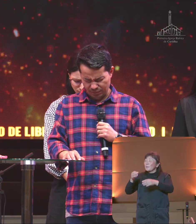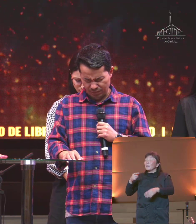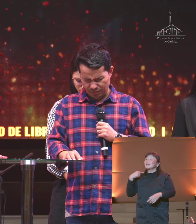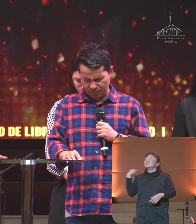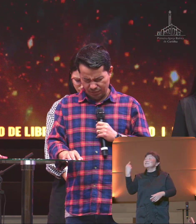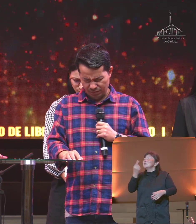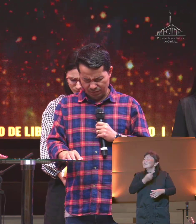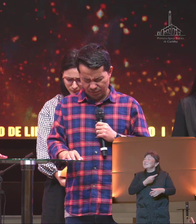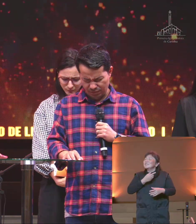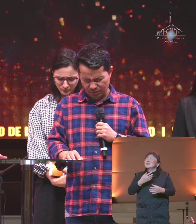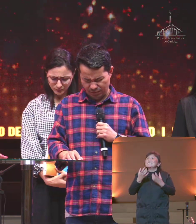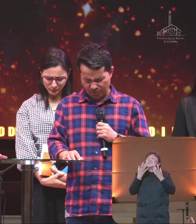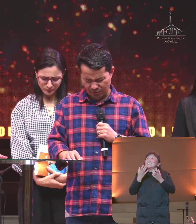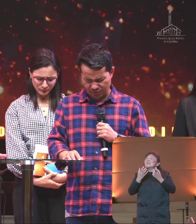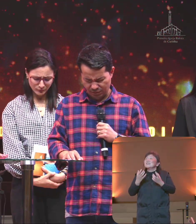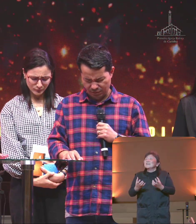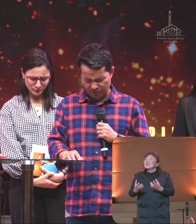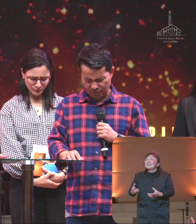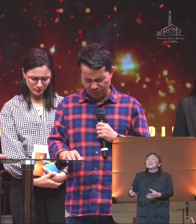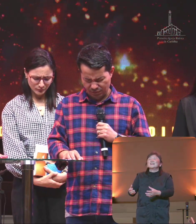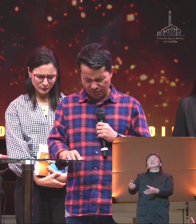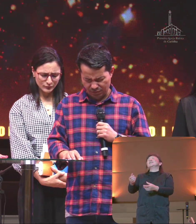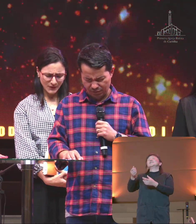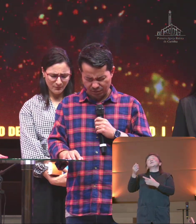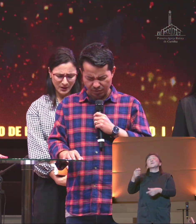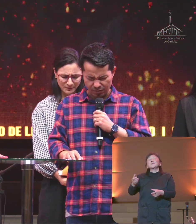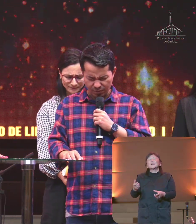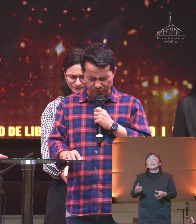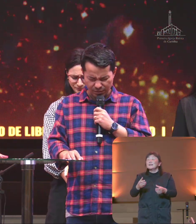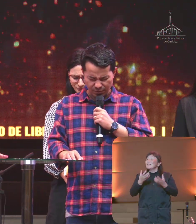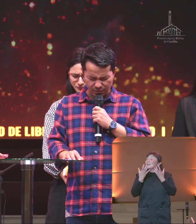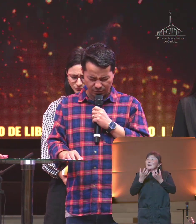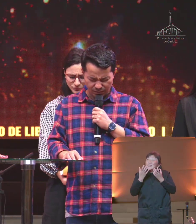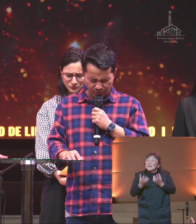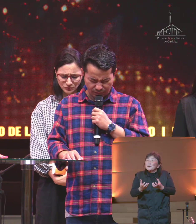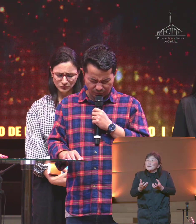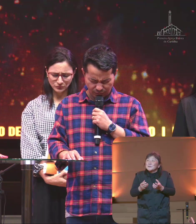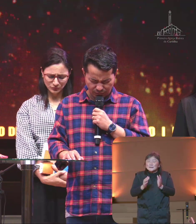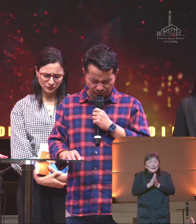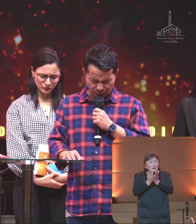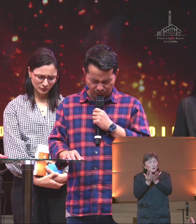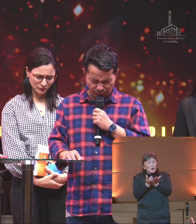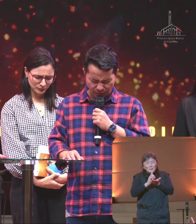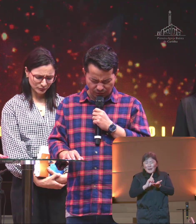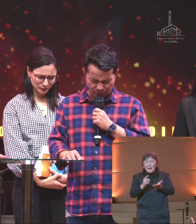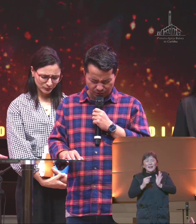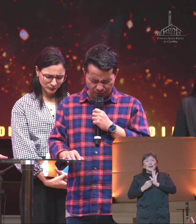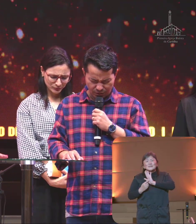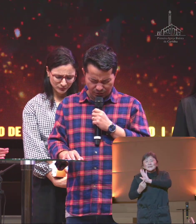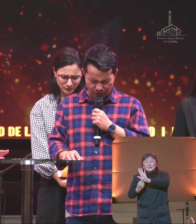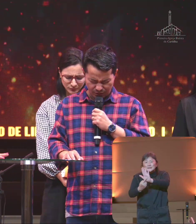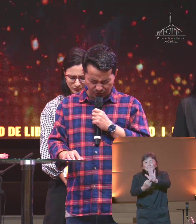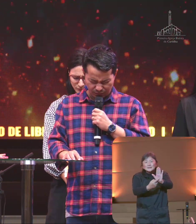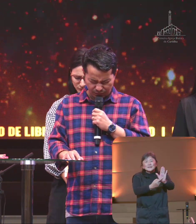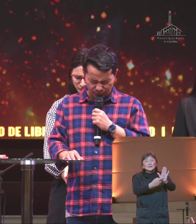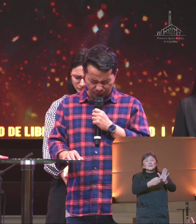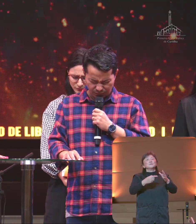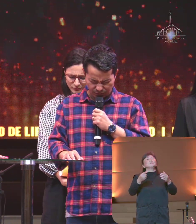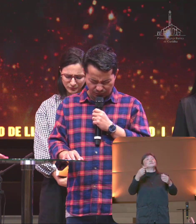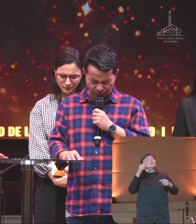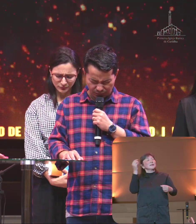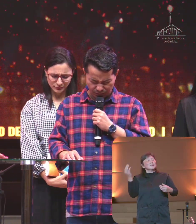Deus, estar com coração e mente abertos, ó Pai. E queremos que a tua palavra permaneça em nós, Deus. Que não fique só